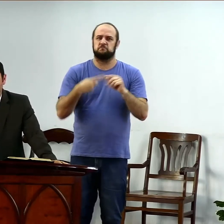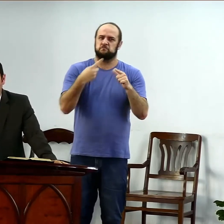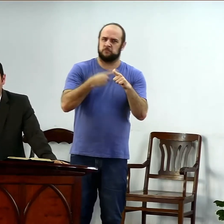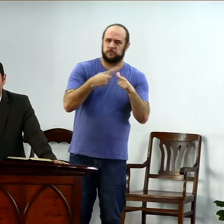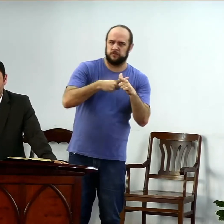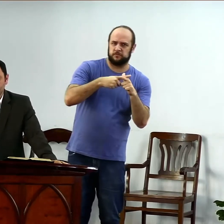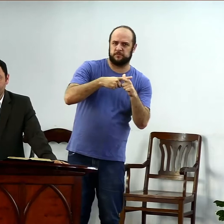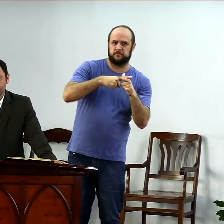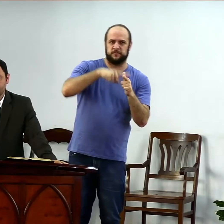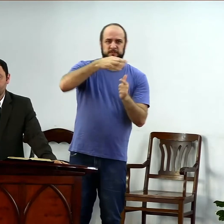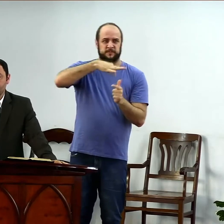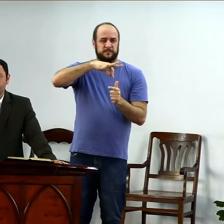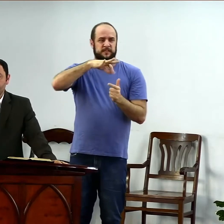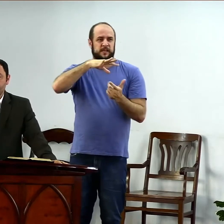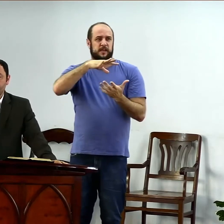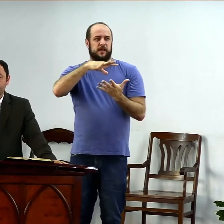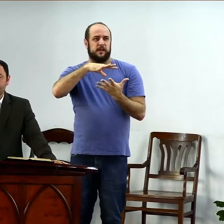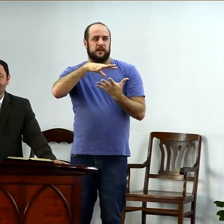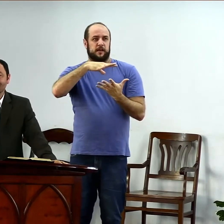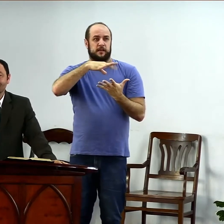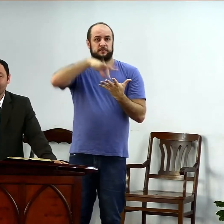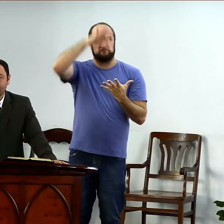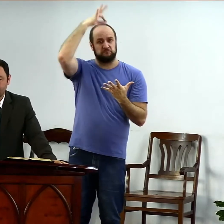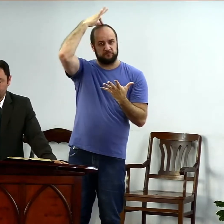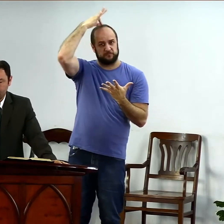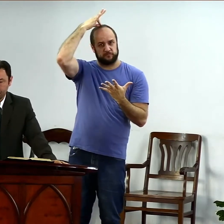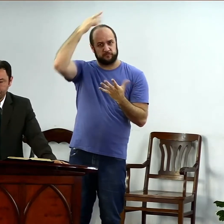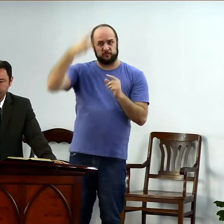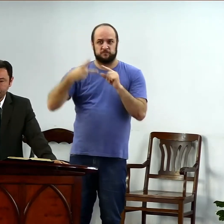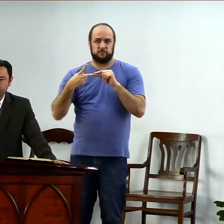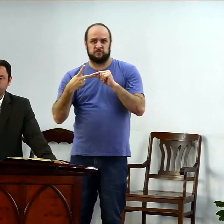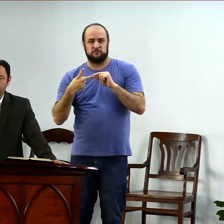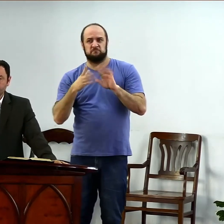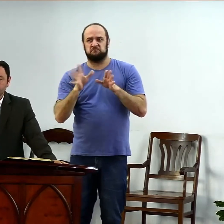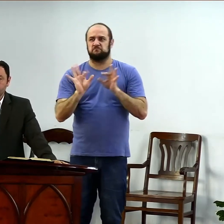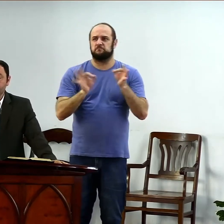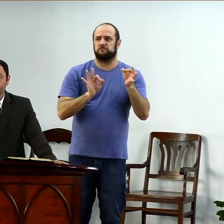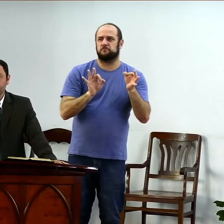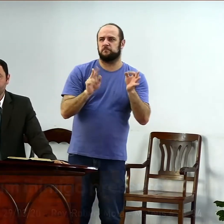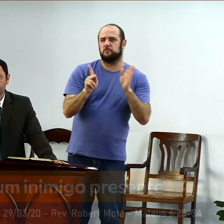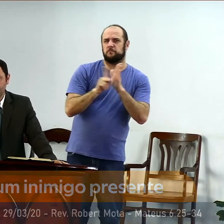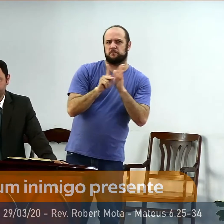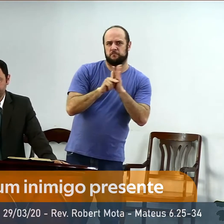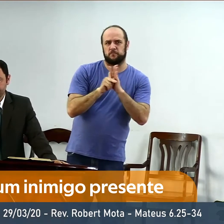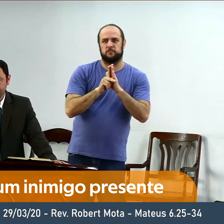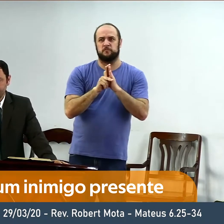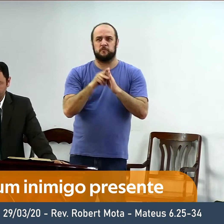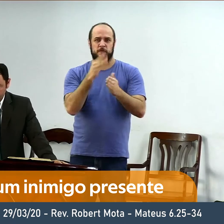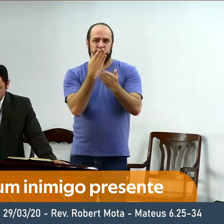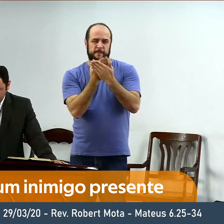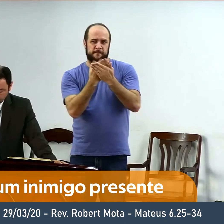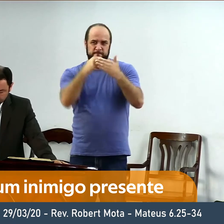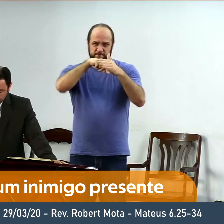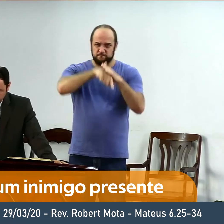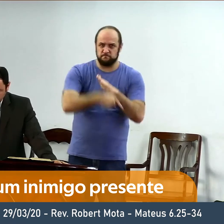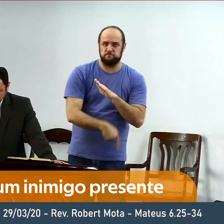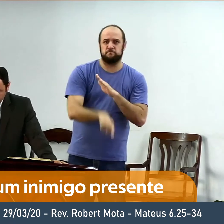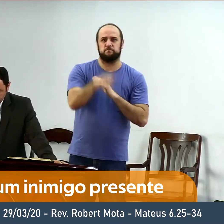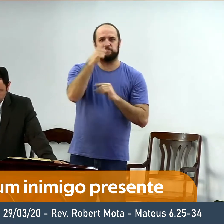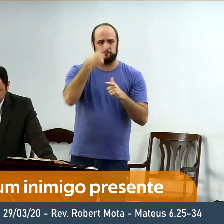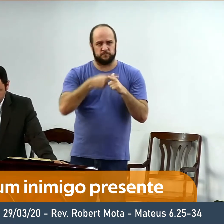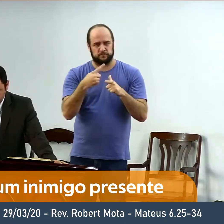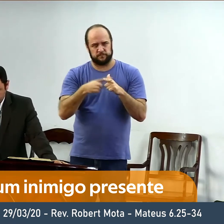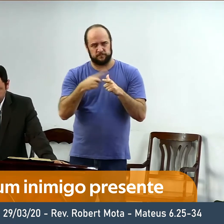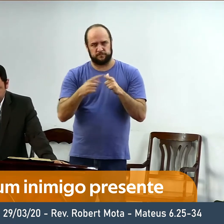e a outra no âmbito mais técnico, para entendermos o problema. E no âmbito espiritual